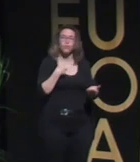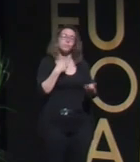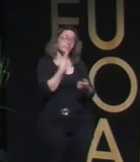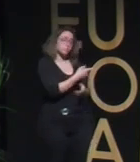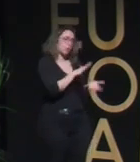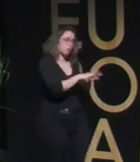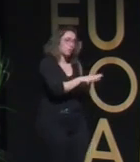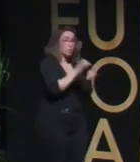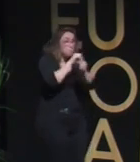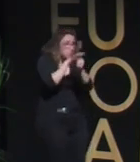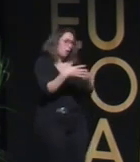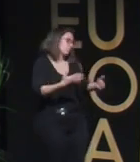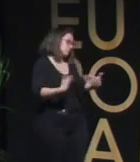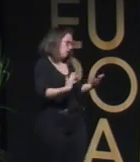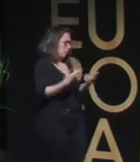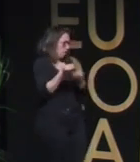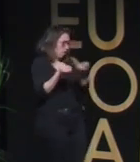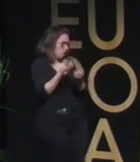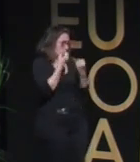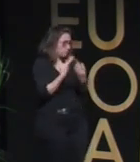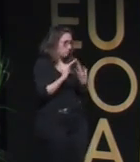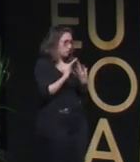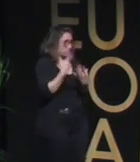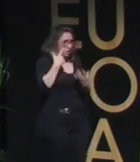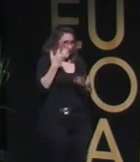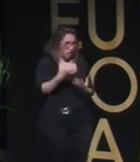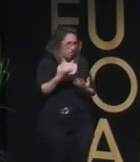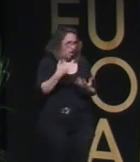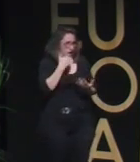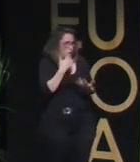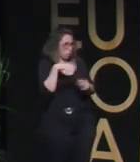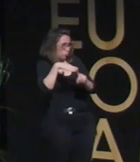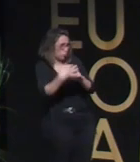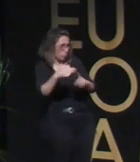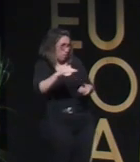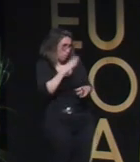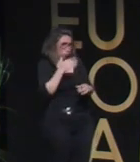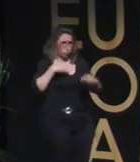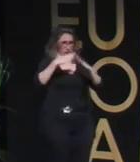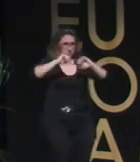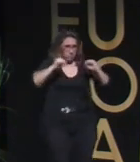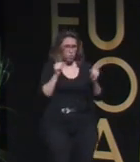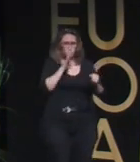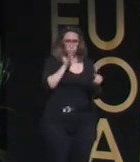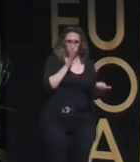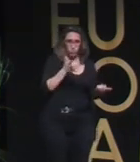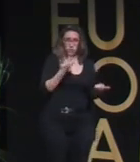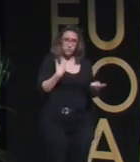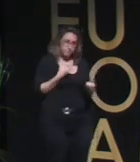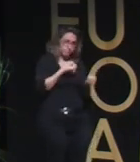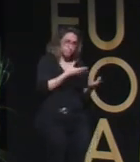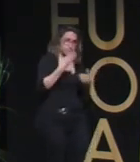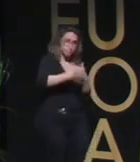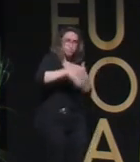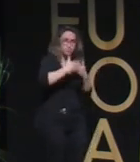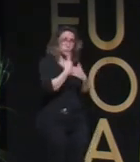nada y que todo está controlado, pero sí que pasa porque no salimos de casa. Entonces, esa paradoja confusional es la misma que le metemos en casa si estamos mal como